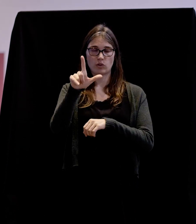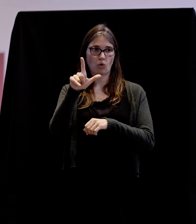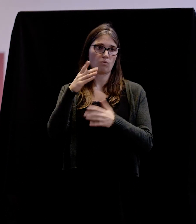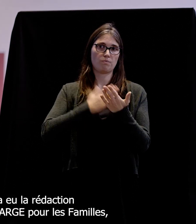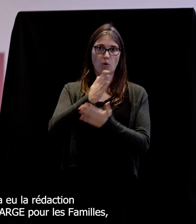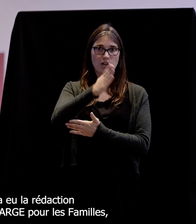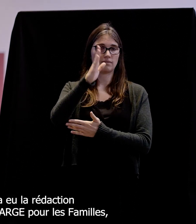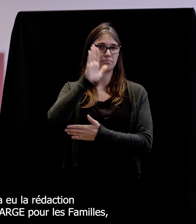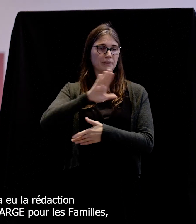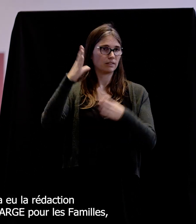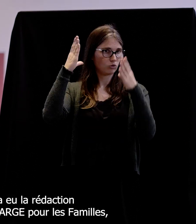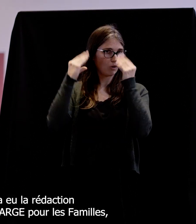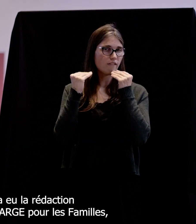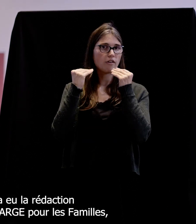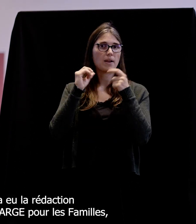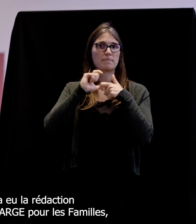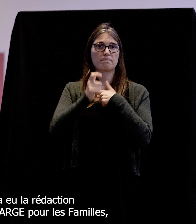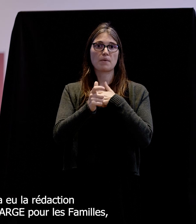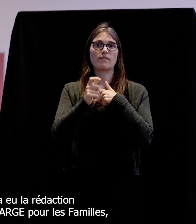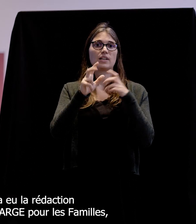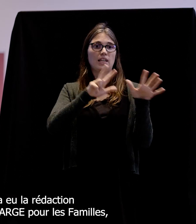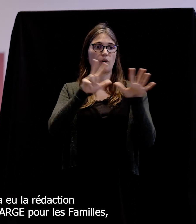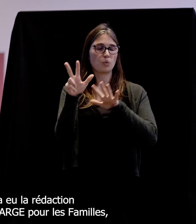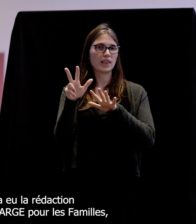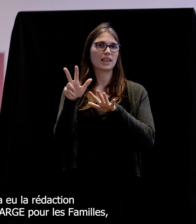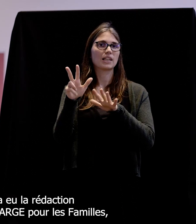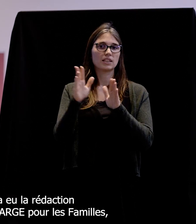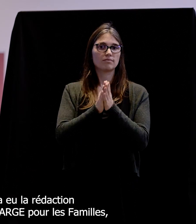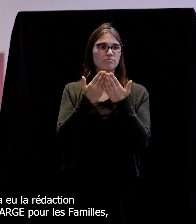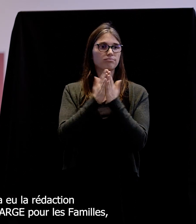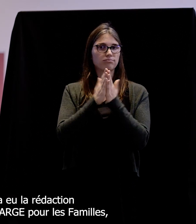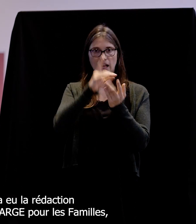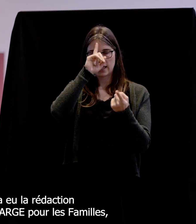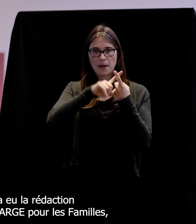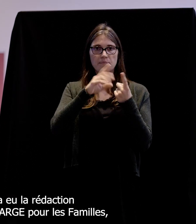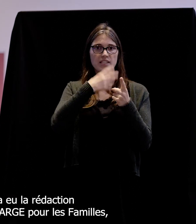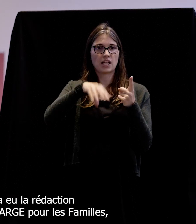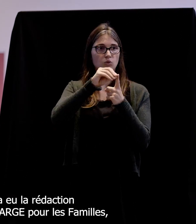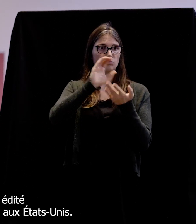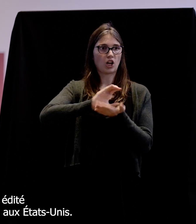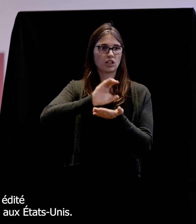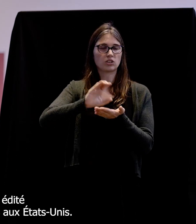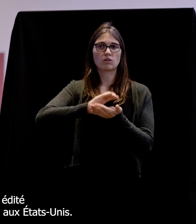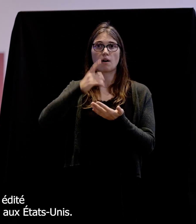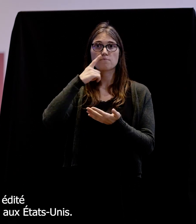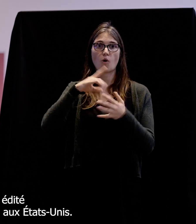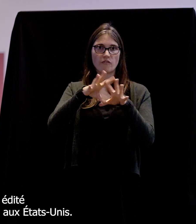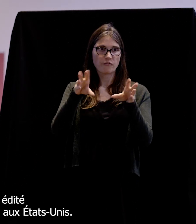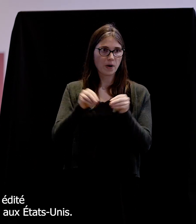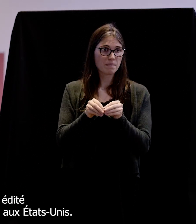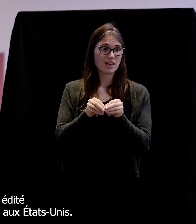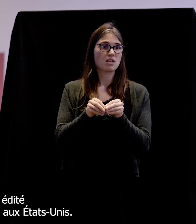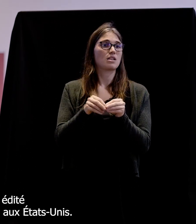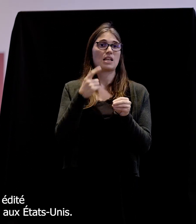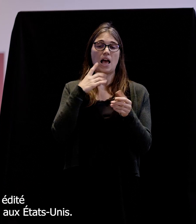sourd-aveugle. Ensuite, en 88, il y a eu la rédaction d'un livret, Le syndrome charge pour les familles, qui a été édité à